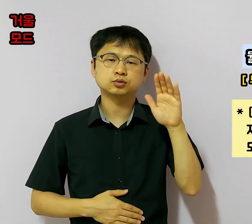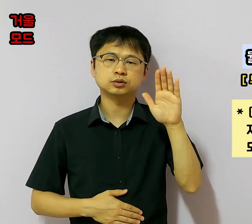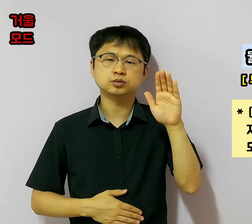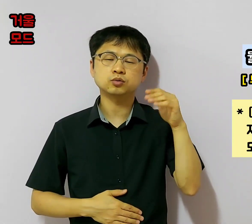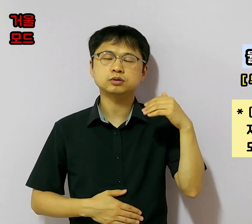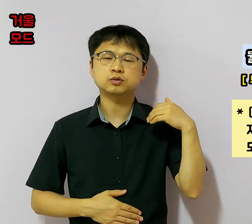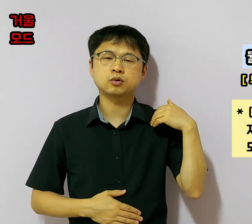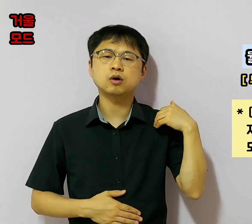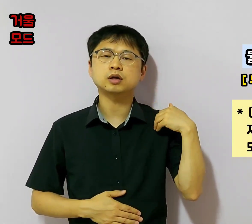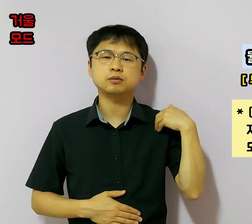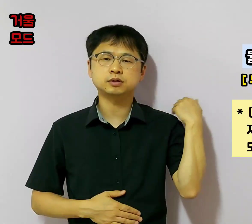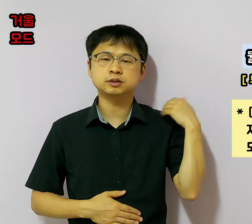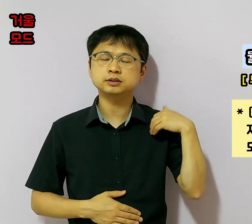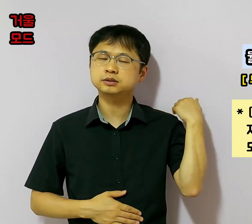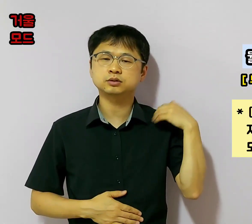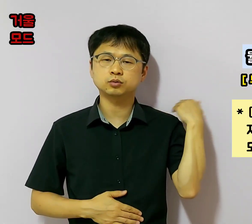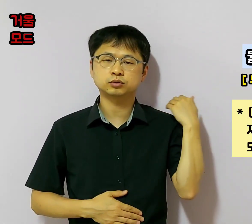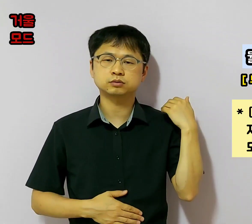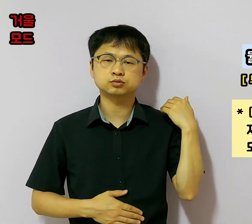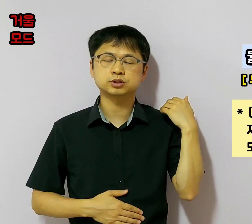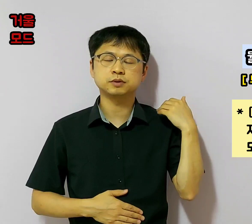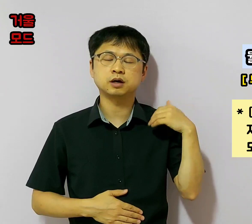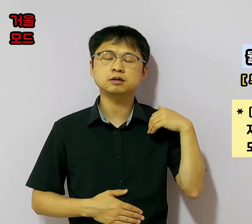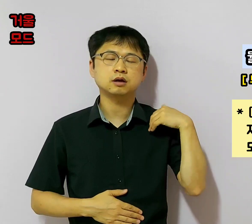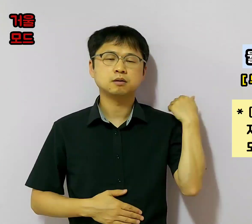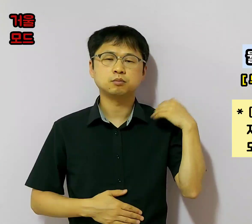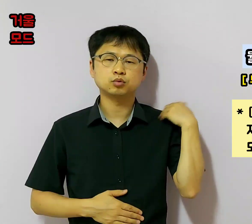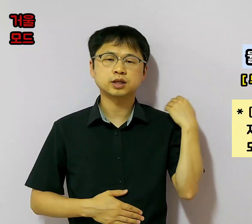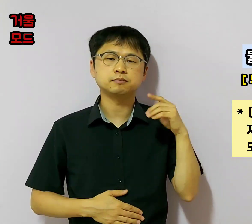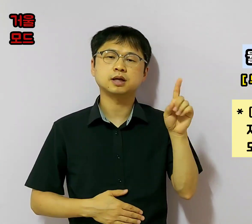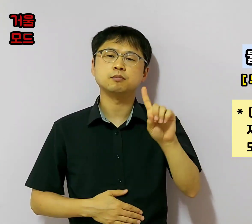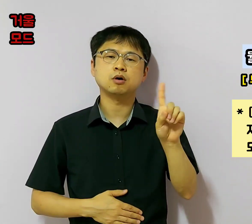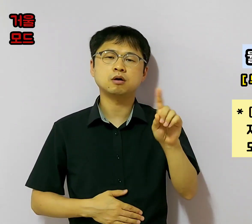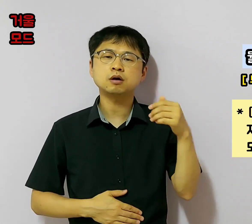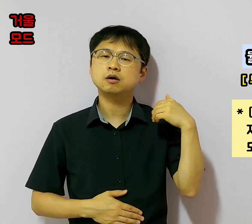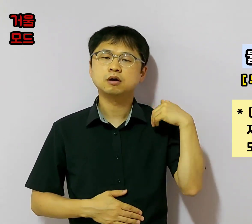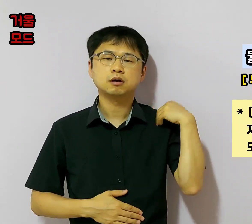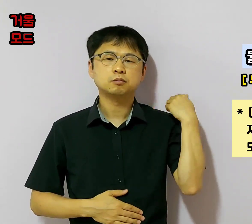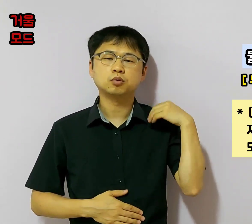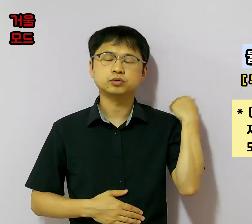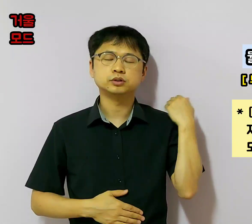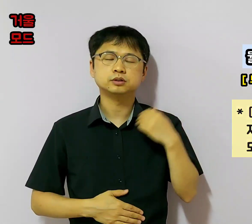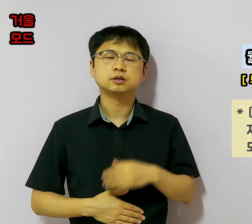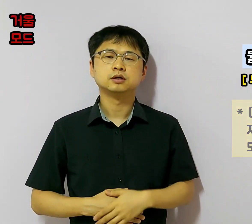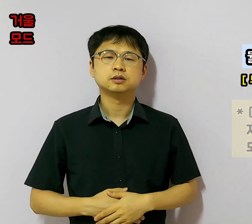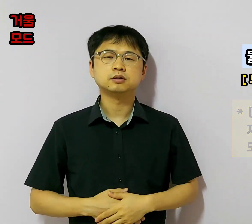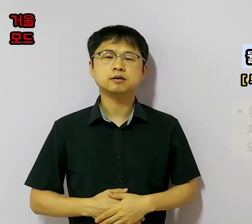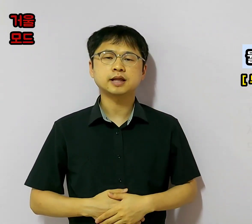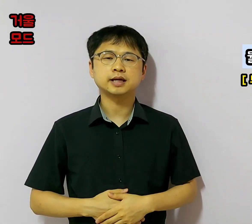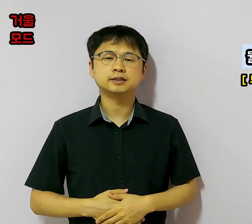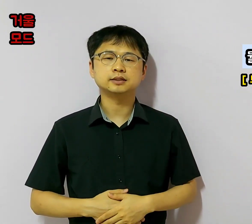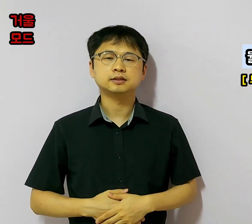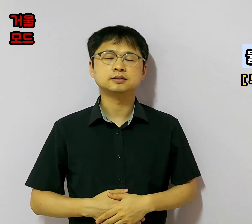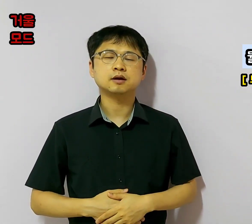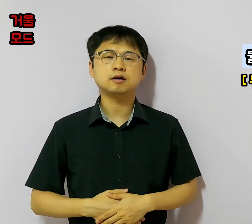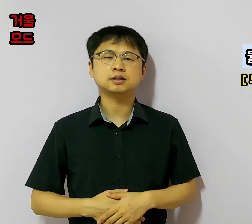수어는 손끝으로 어깨 위를 스쳐주시면 모르다입니다. 뭘 모르는 그런 나이는 그런이라는